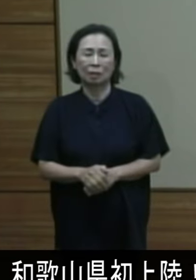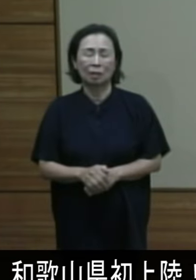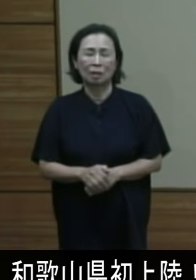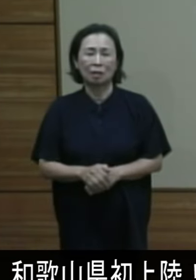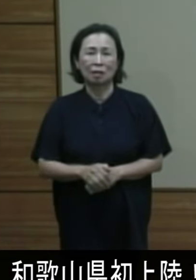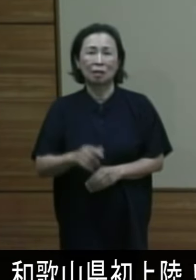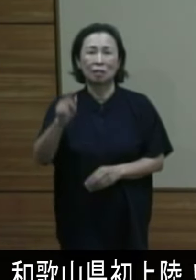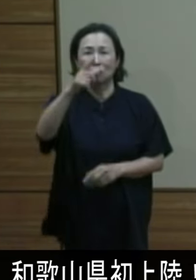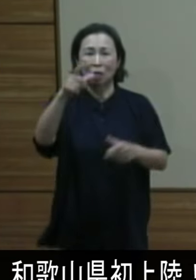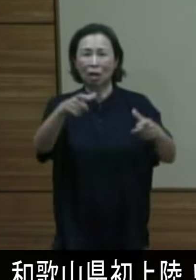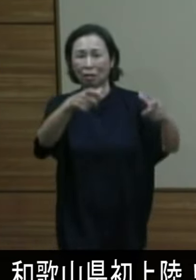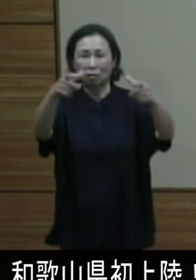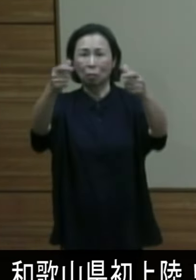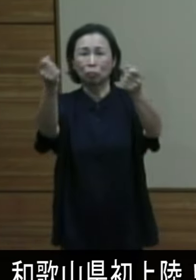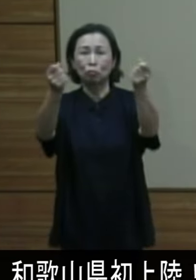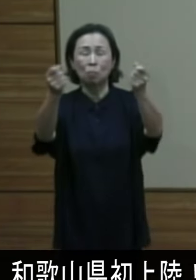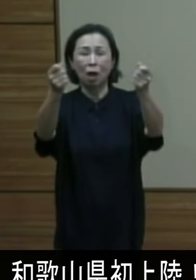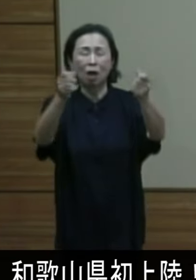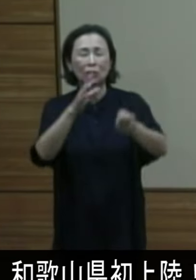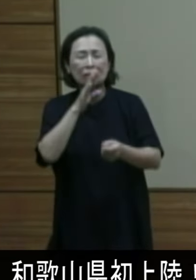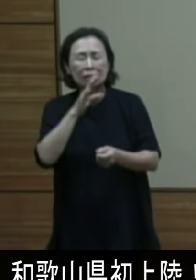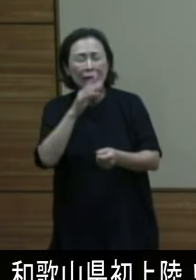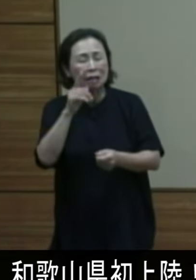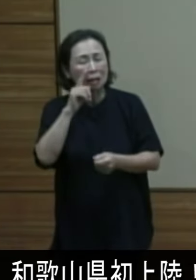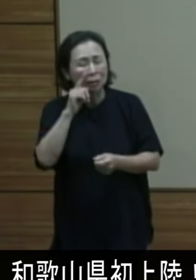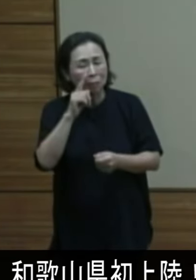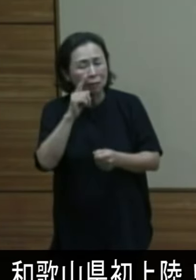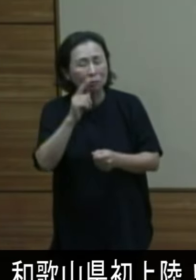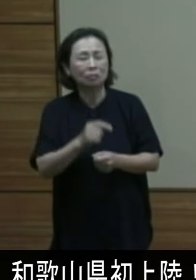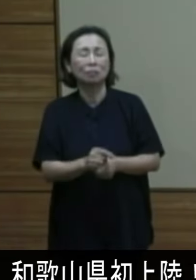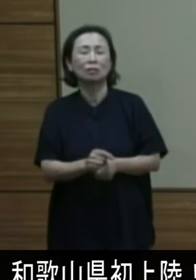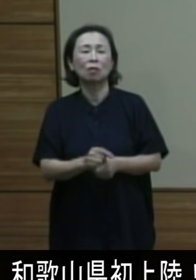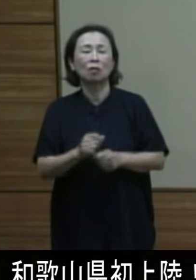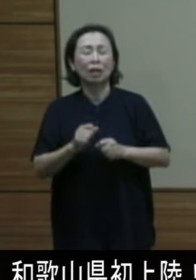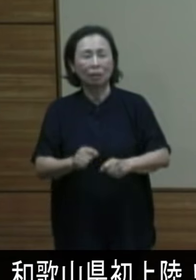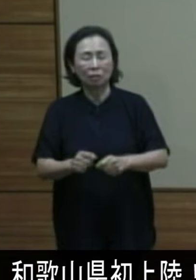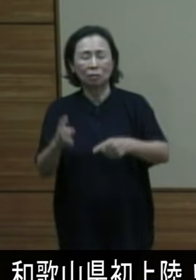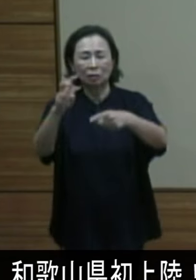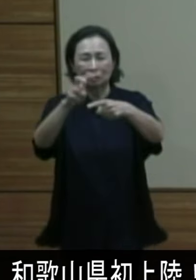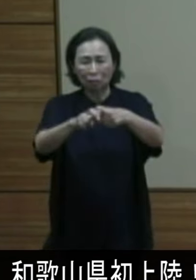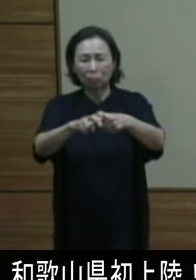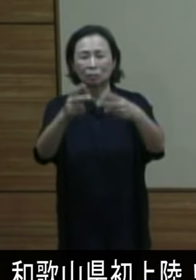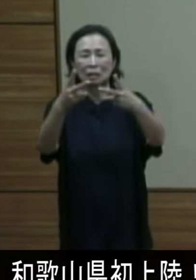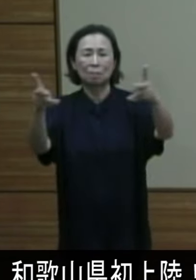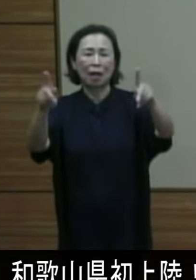飛ぶ車の実証飛行と乗船イベントを行いたいと思っています。